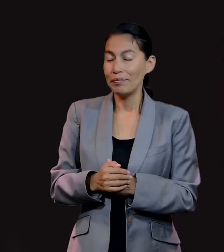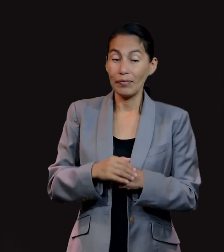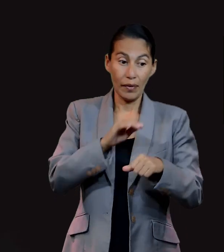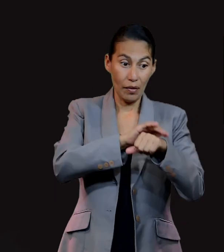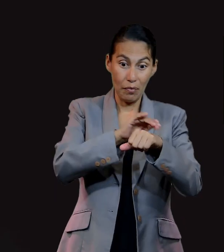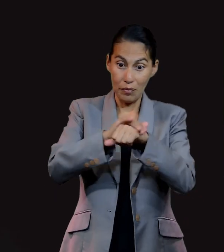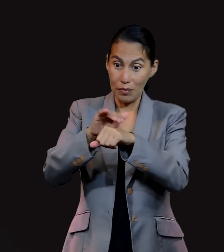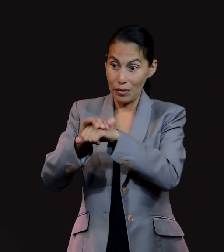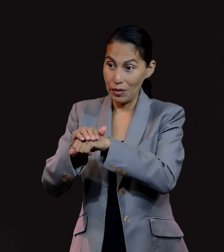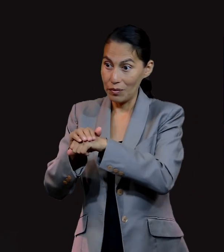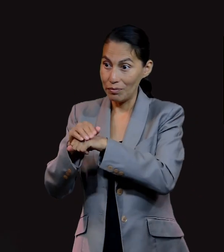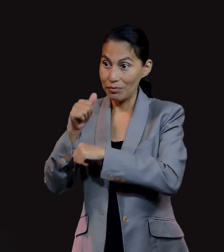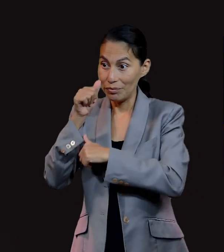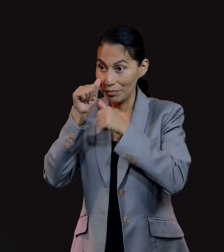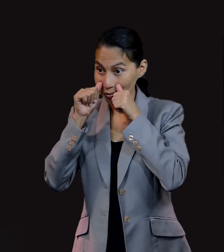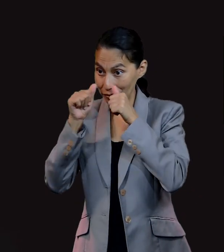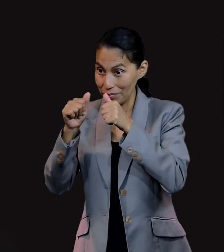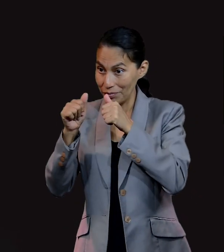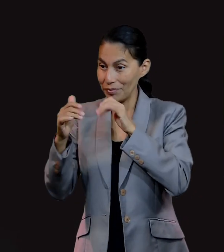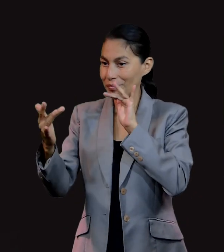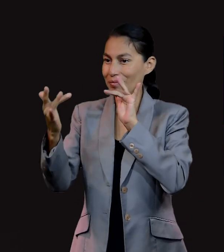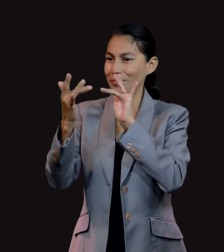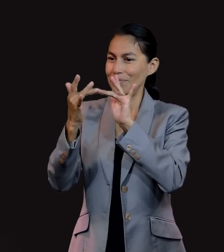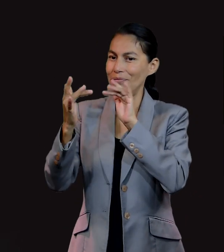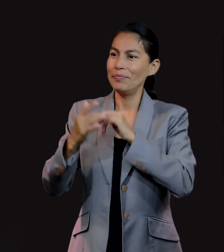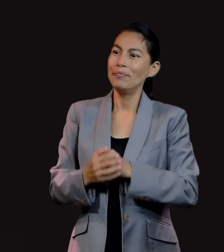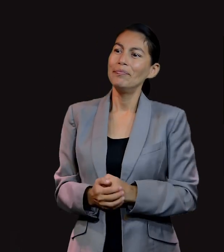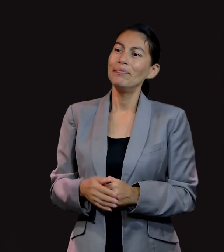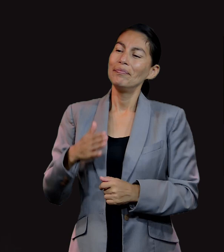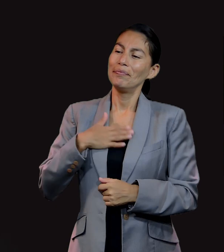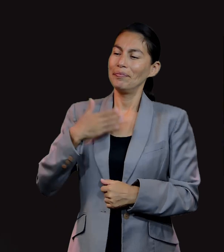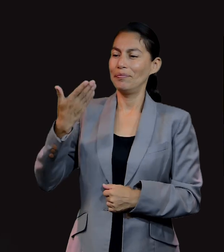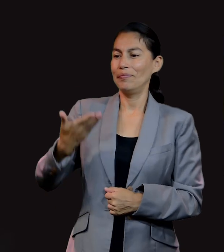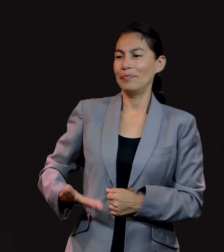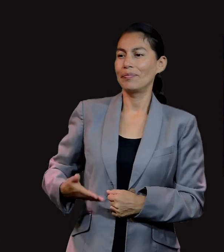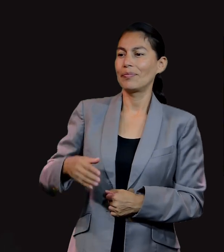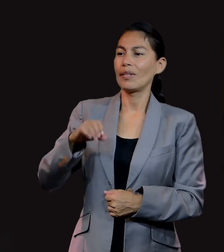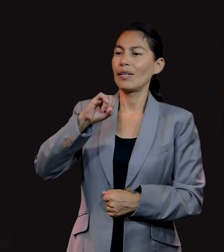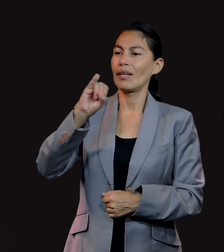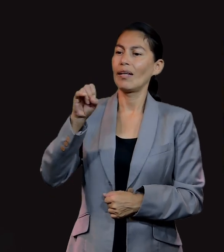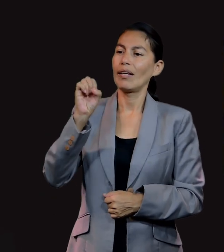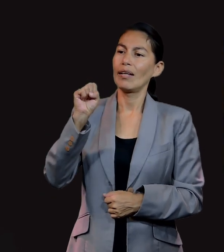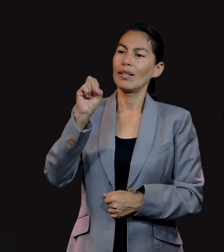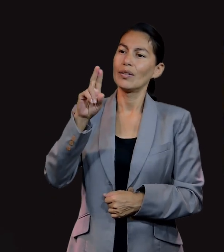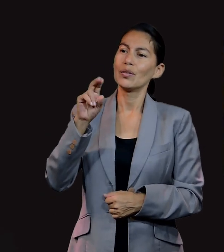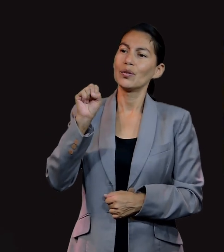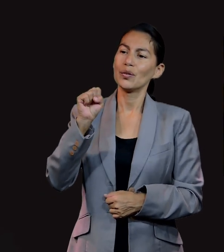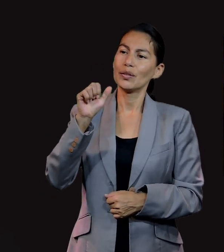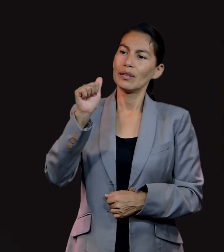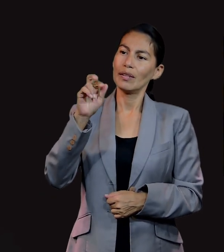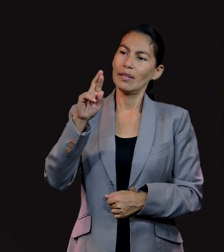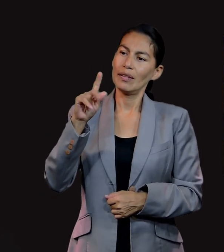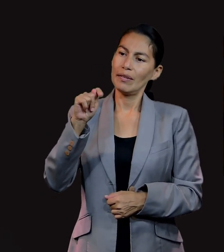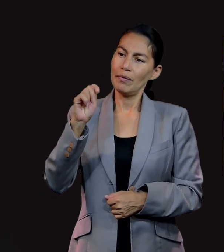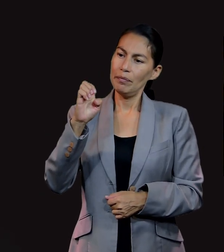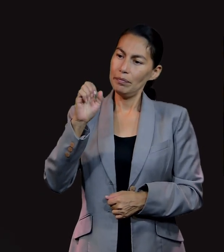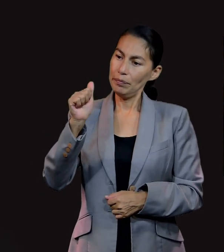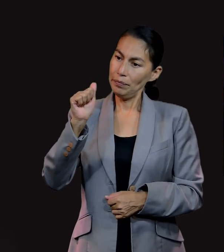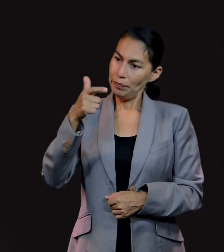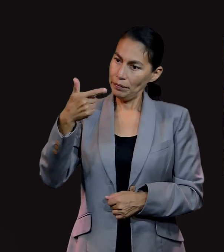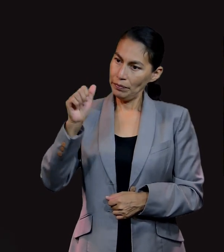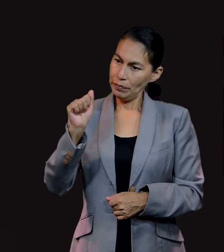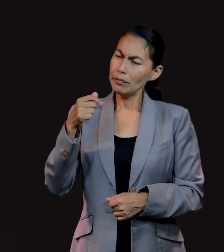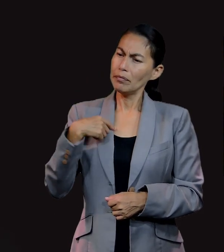en el cual, sin duda, muchos amigos están también pendientes. Mi nombre es Jesús Arteaga y trabajo con la Asociación